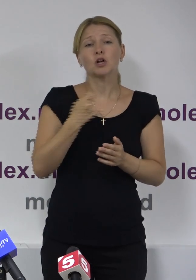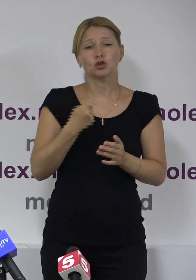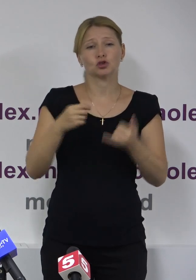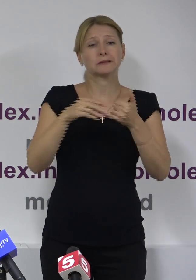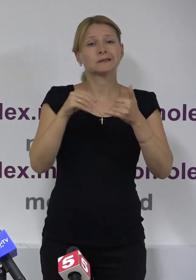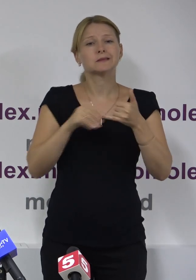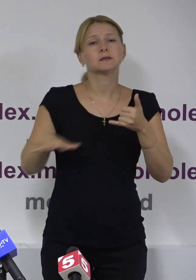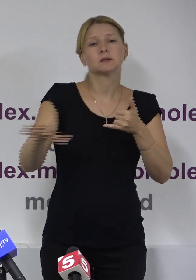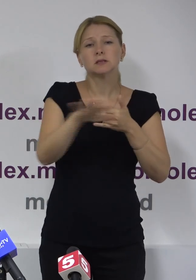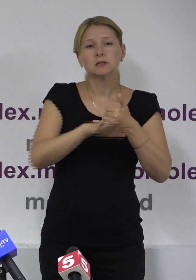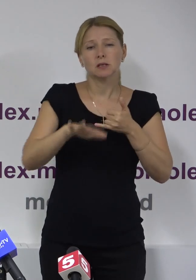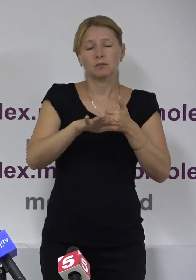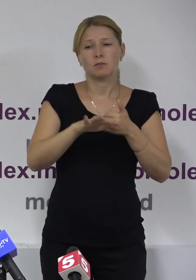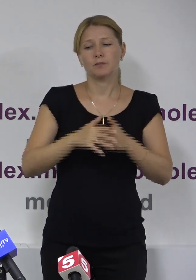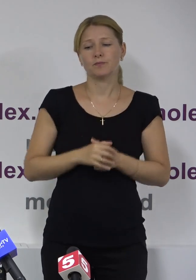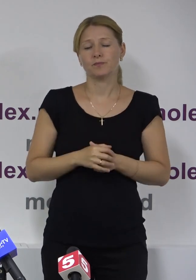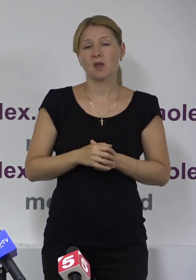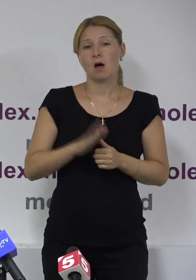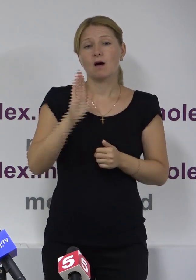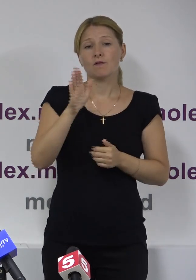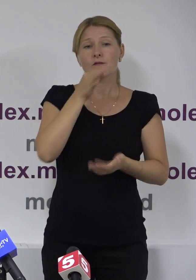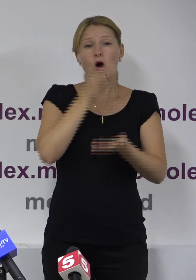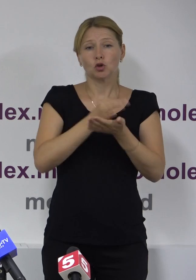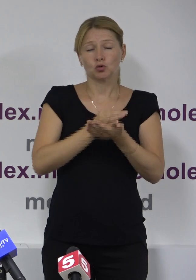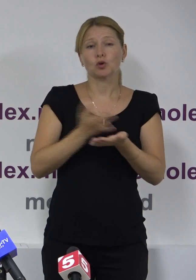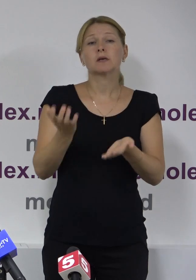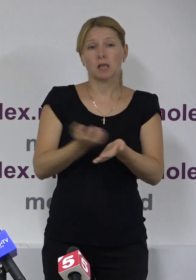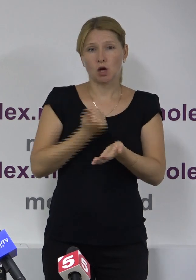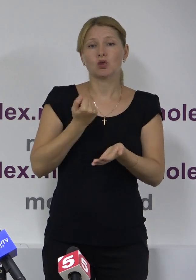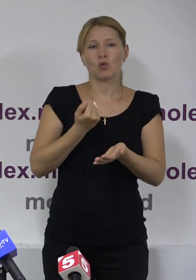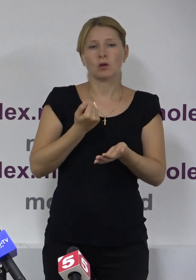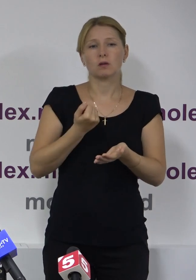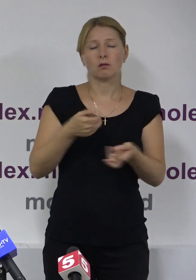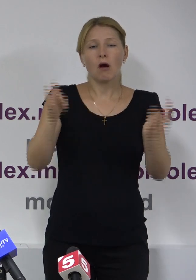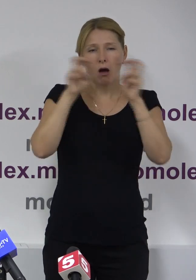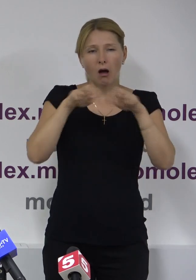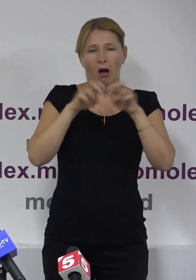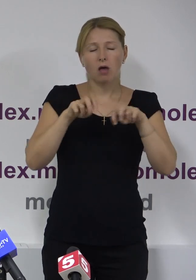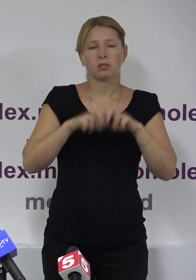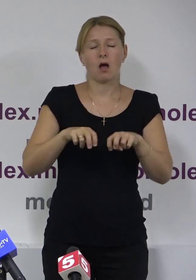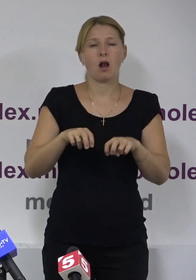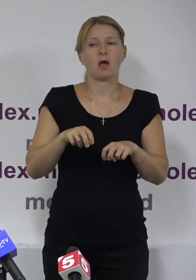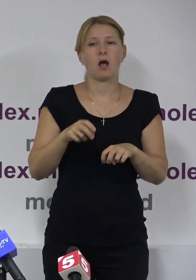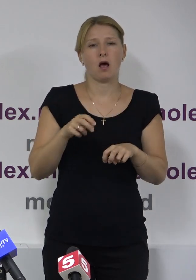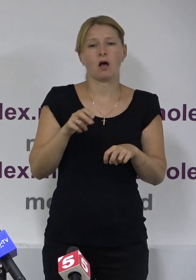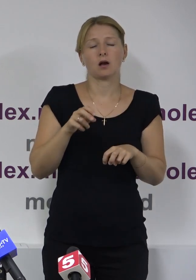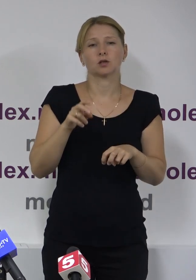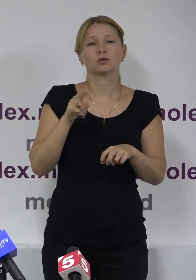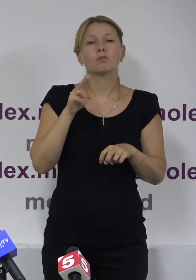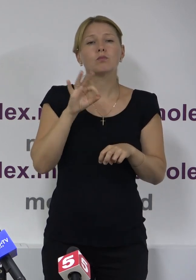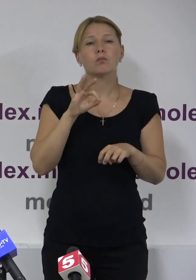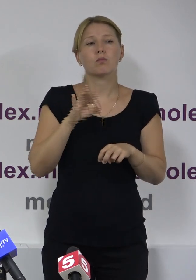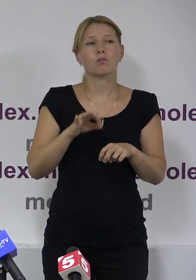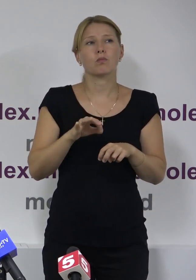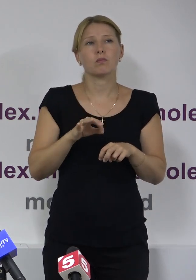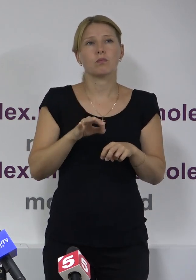reflecta. În primul rând, în raport veți găsi o analiză a fenomenului deja arhicunoscut